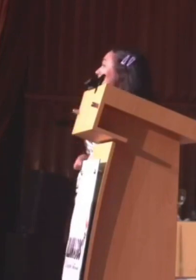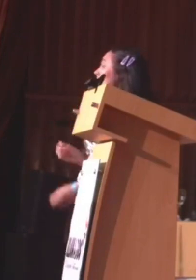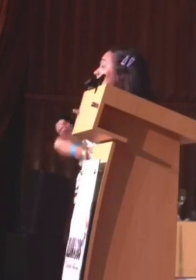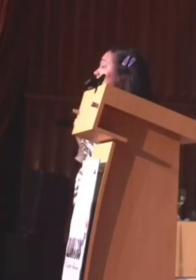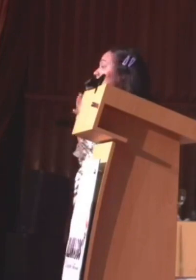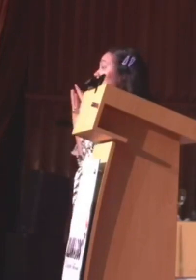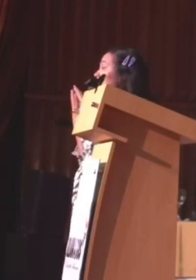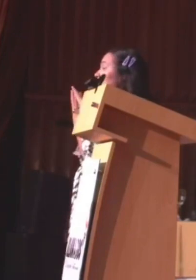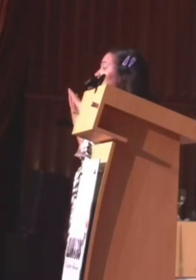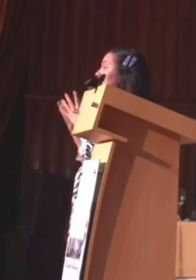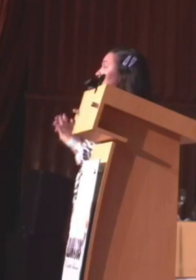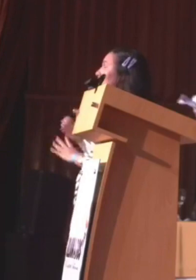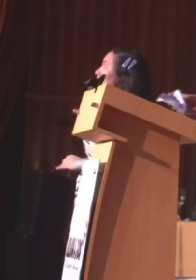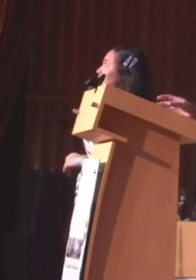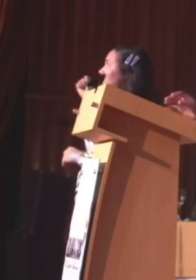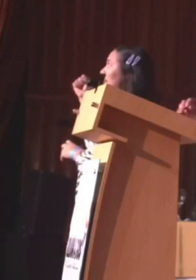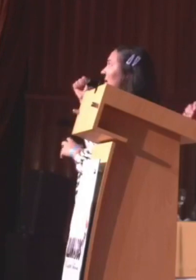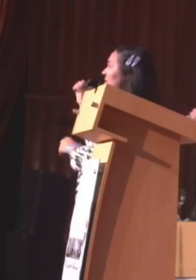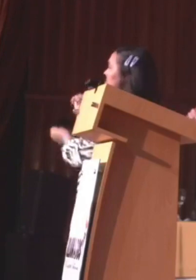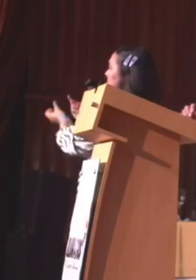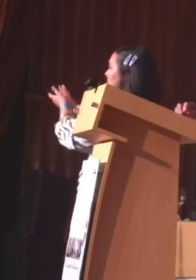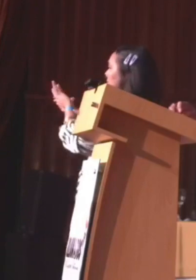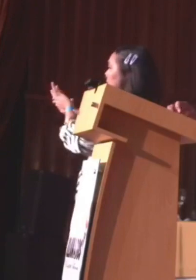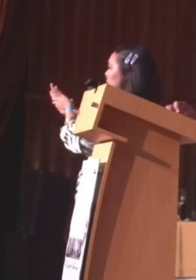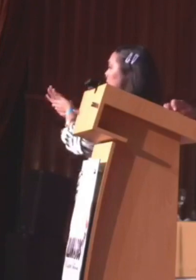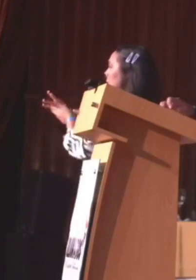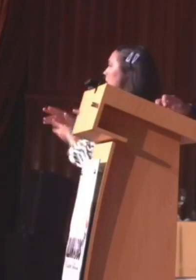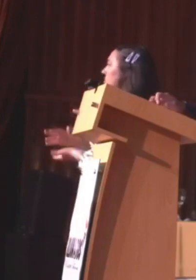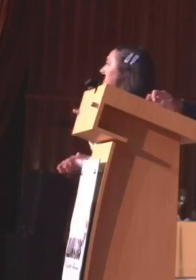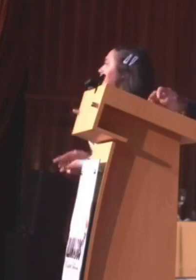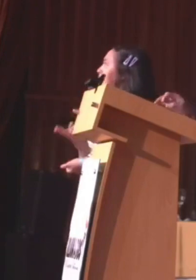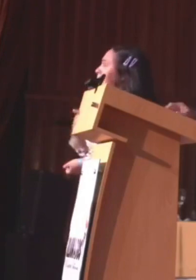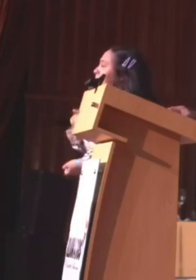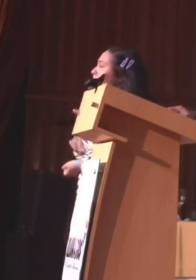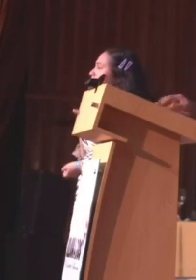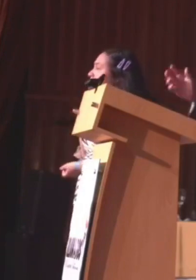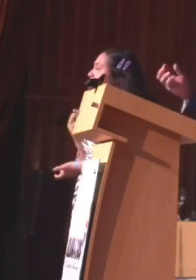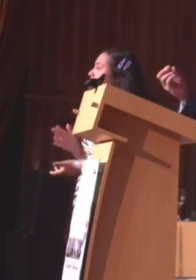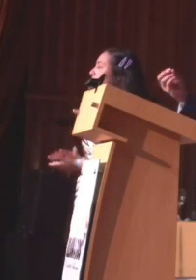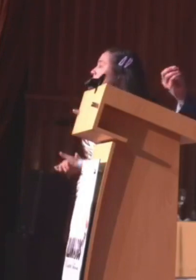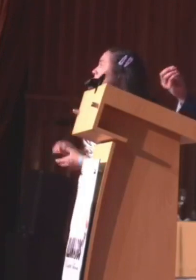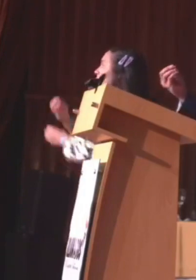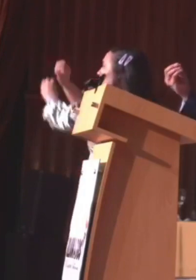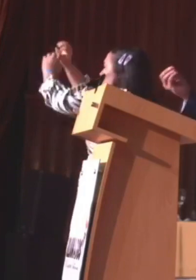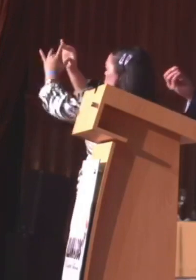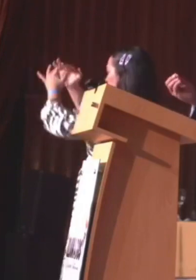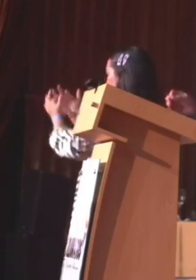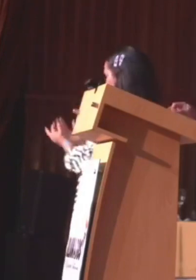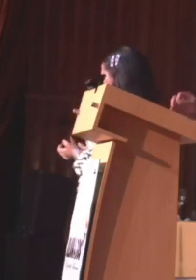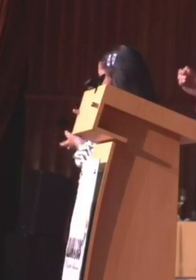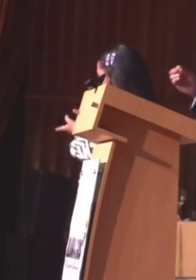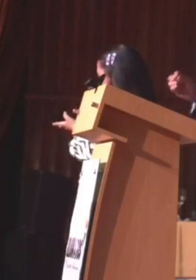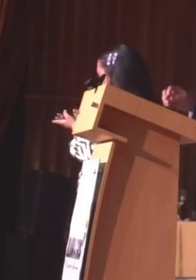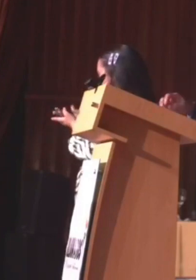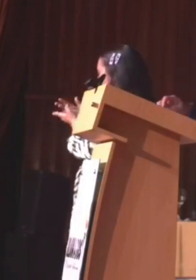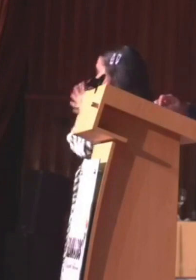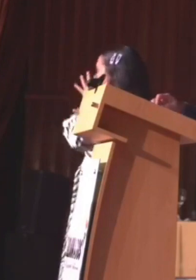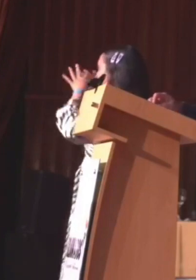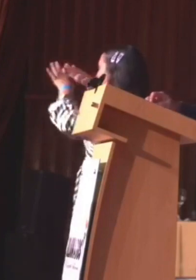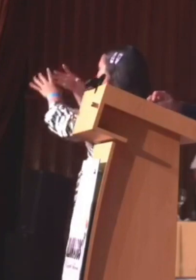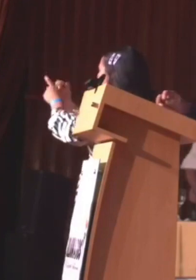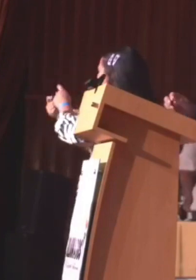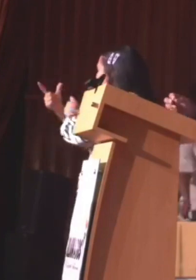Si antagonizamos al Espíritu Santo, nos quedamos en una religión inerte, iglesia sin brillo, sin presencia de